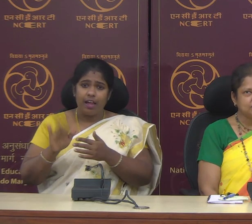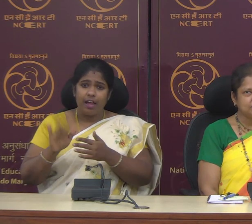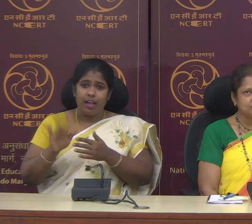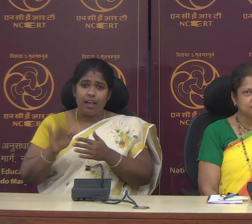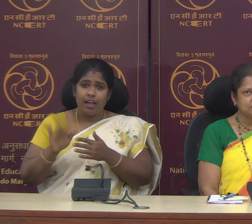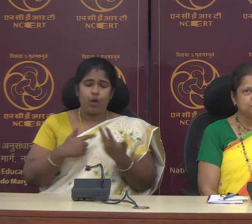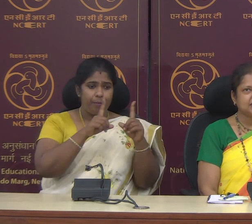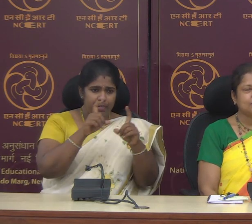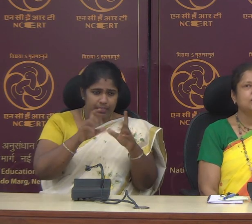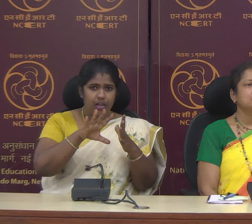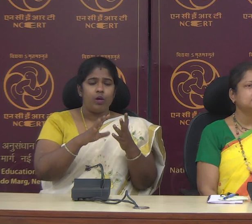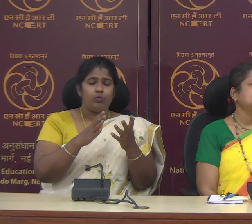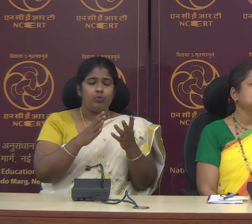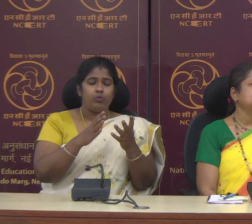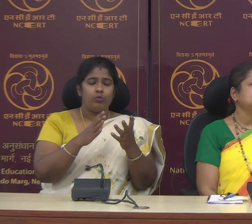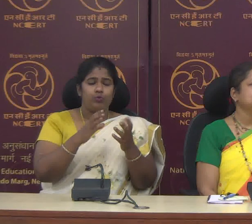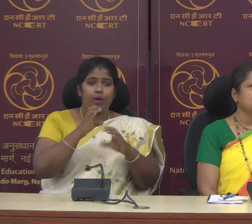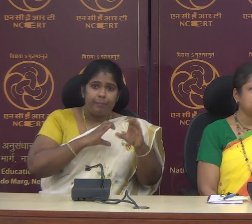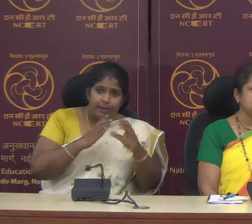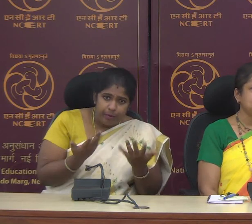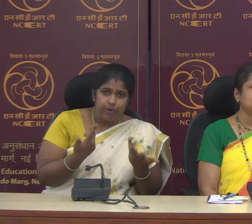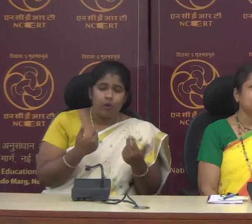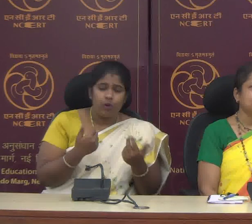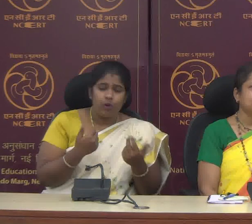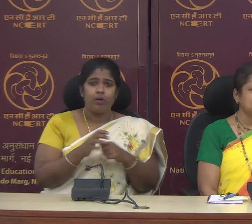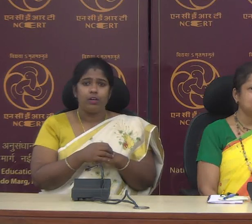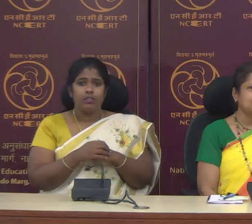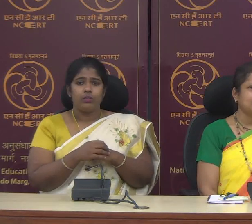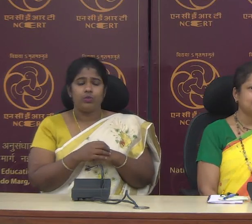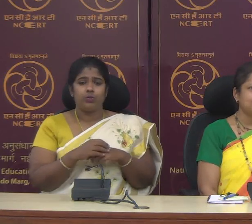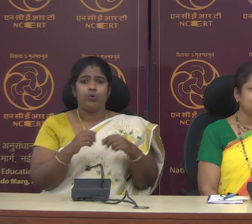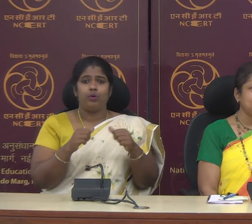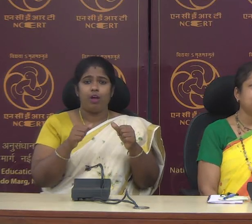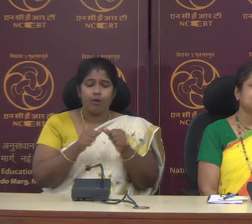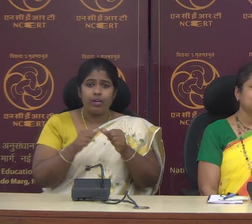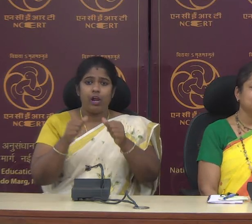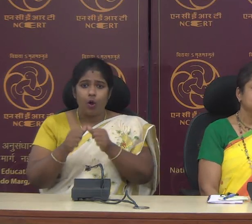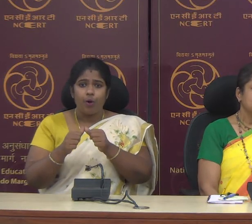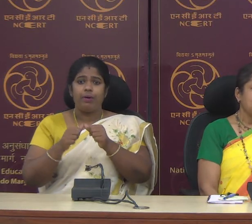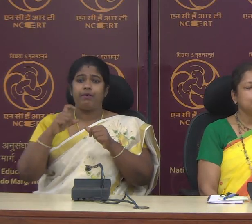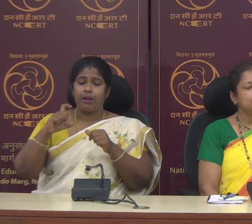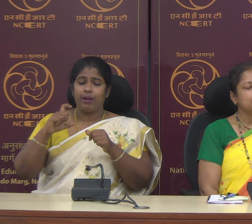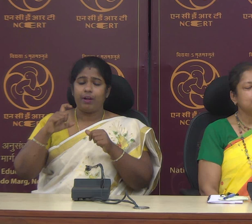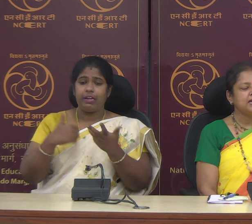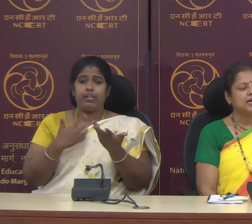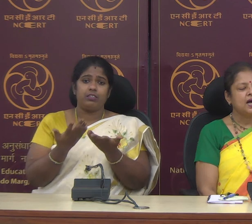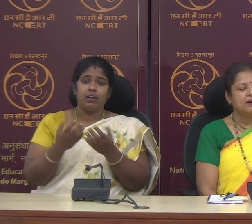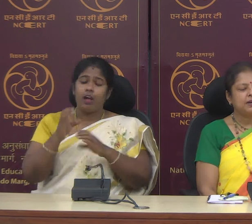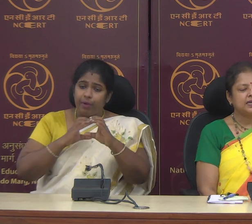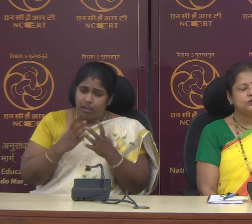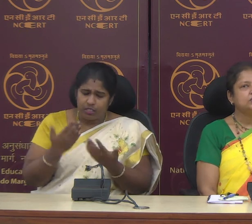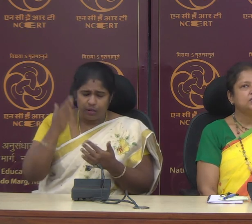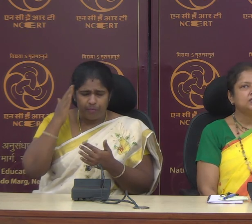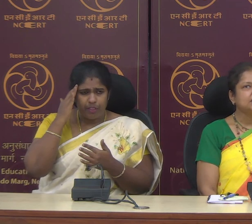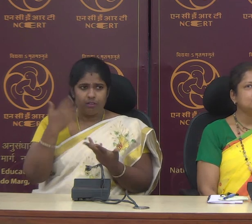बेस्ड कम्युनिकेशन भी आता हो, या मुझे ऑल्टरनेटिव ऑगमेंटेटिव कम्युनिकेशन के बारे में भी पता हो। आपको मालूम है